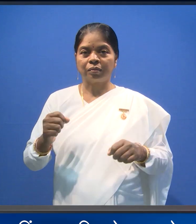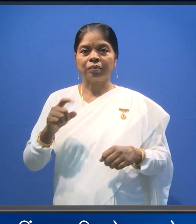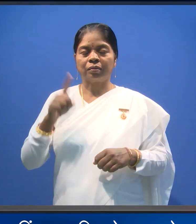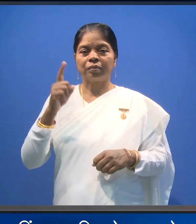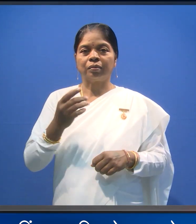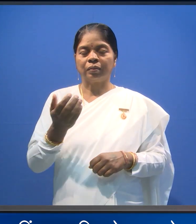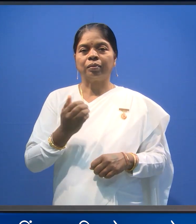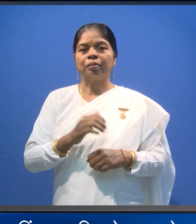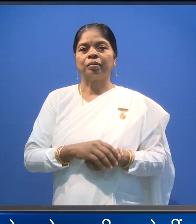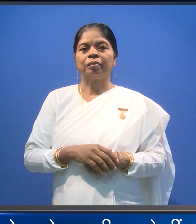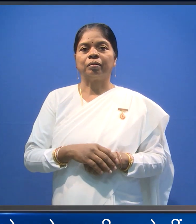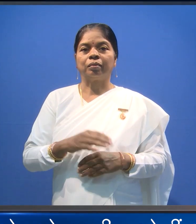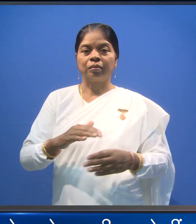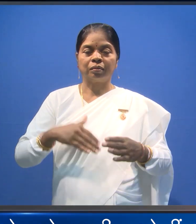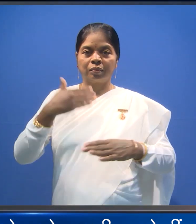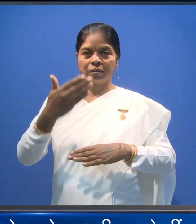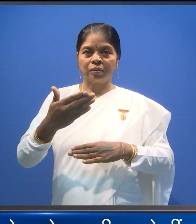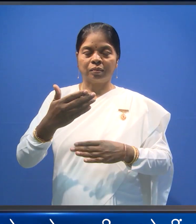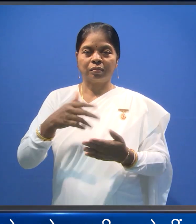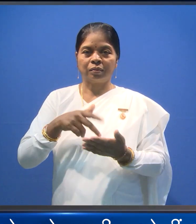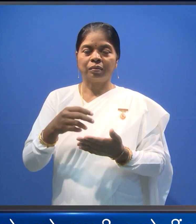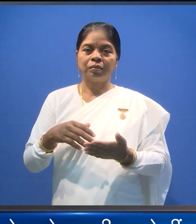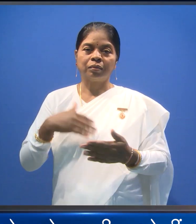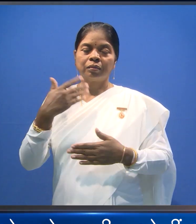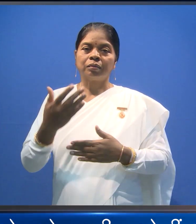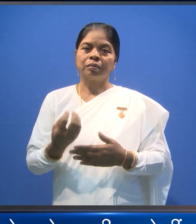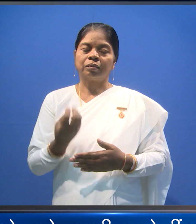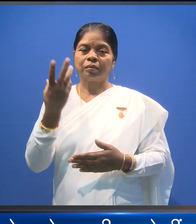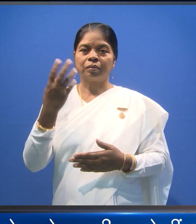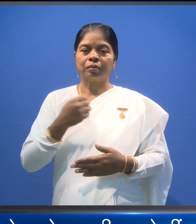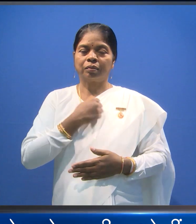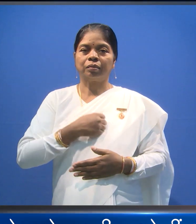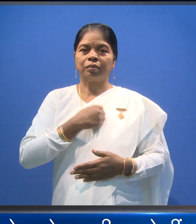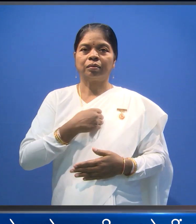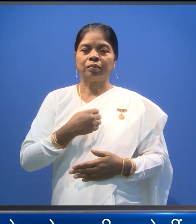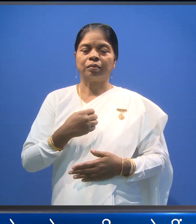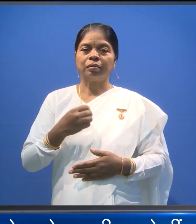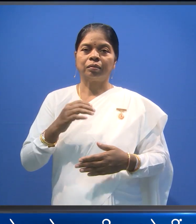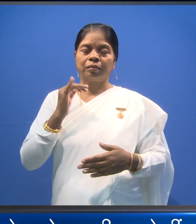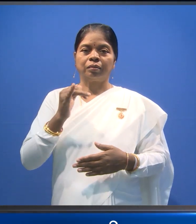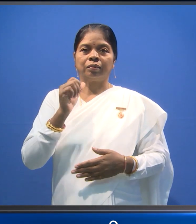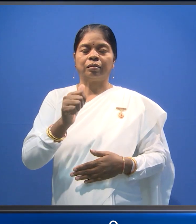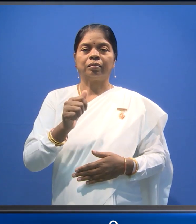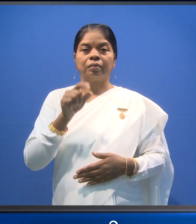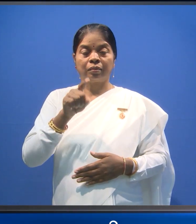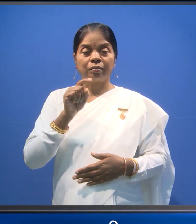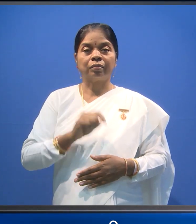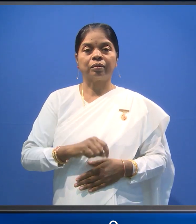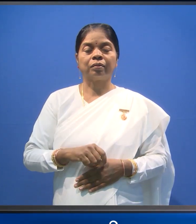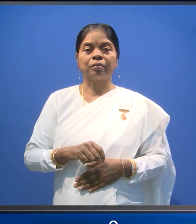पाहिजे. पुढे जाणे, प्रगती करणे ही एक मानसिक प्रक्रिया आहे,